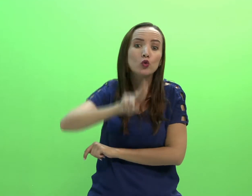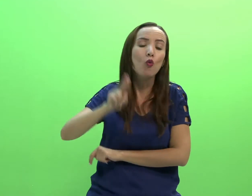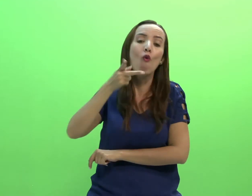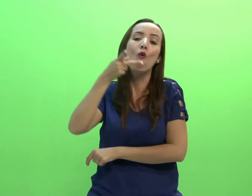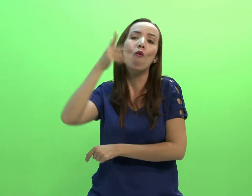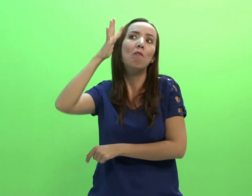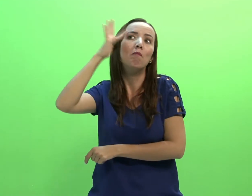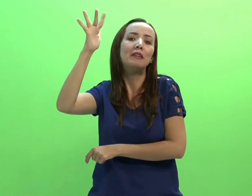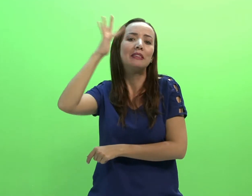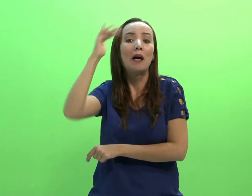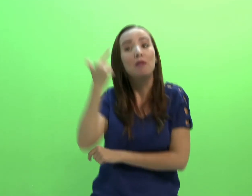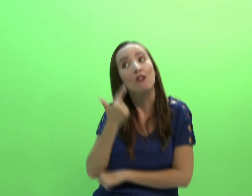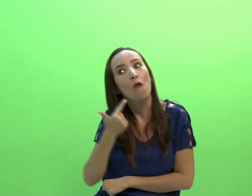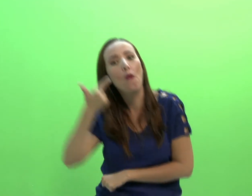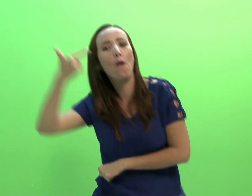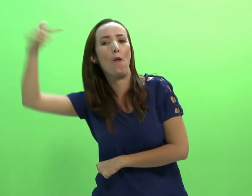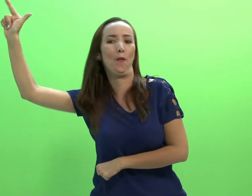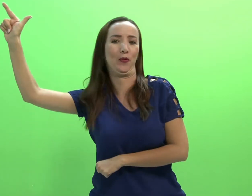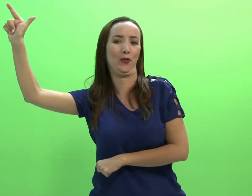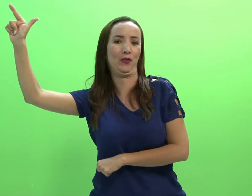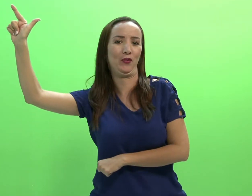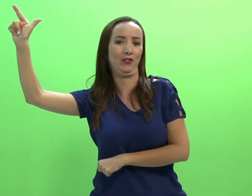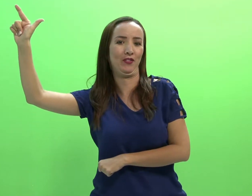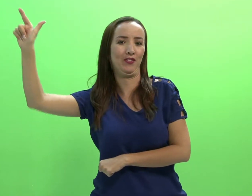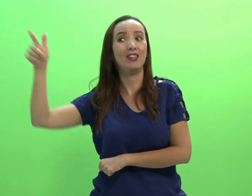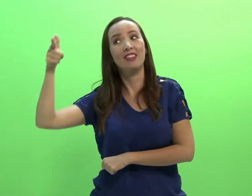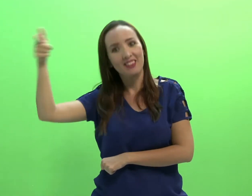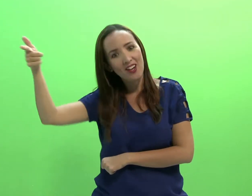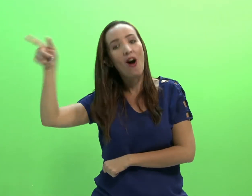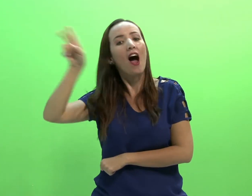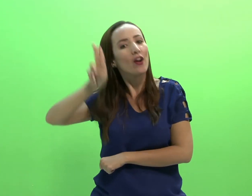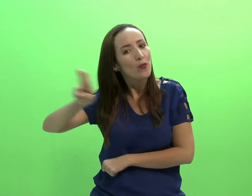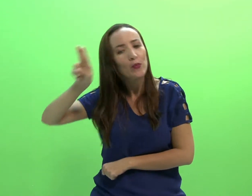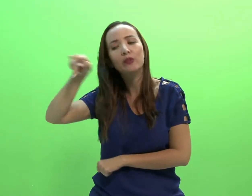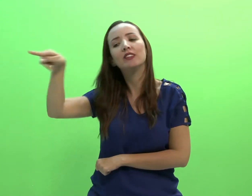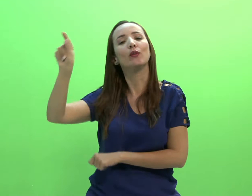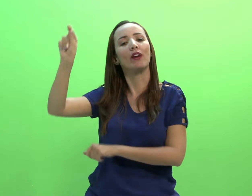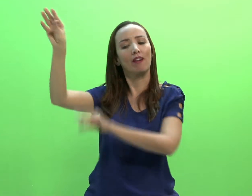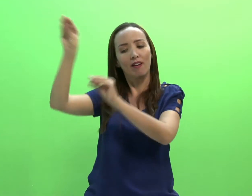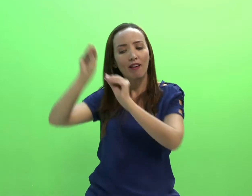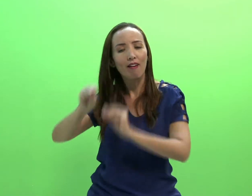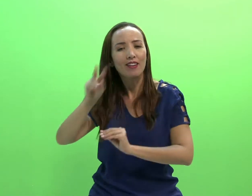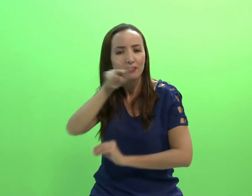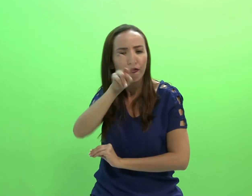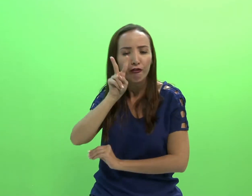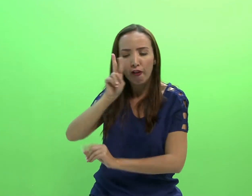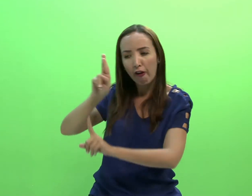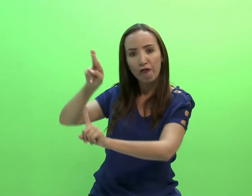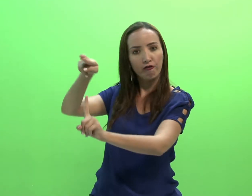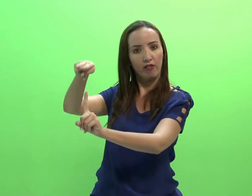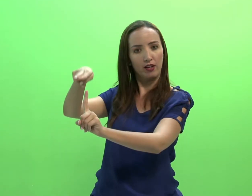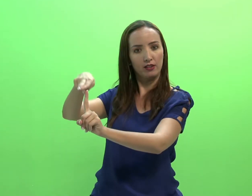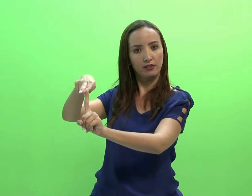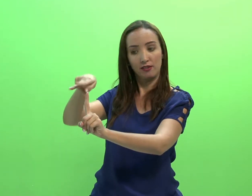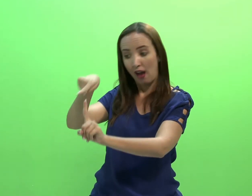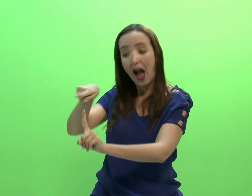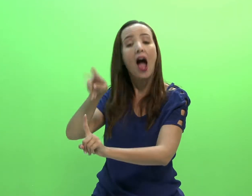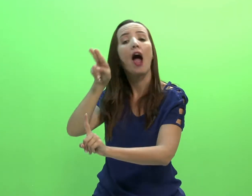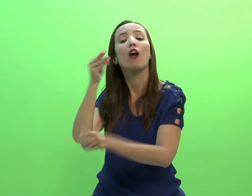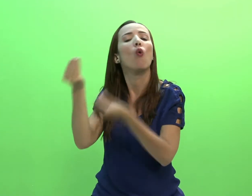autor, ele usou a ideia de um outro autor. Então, isso é citação da citação. Você